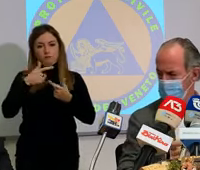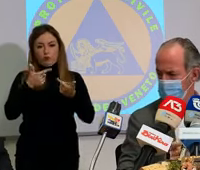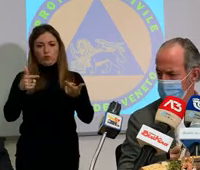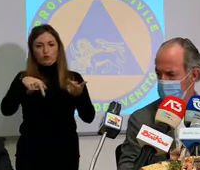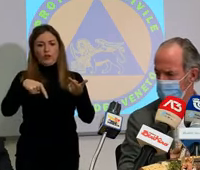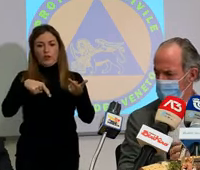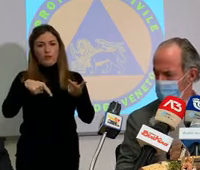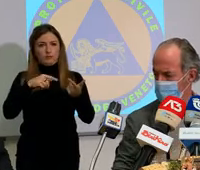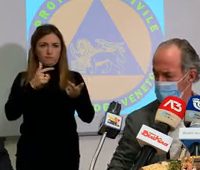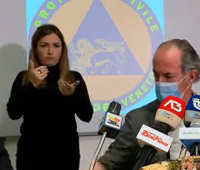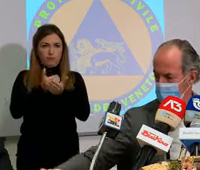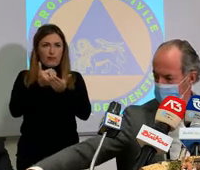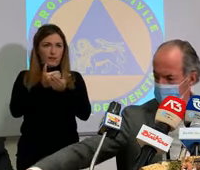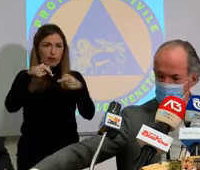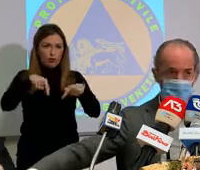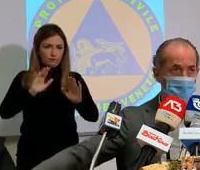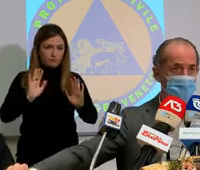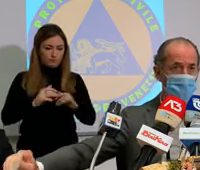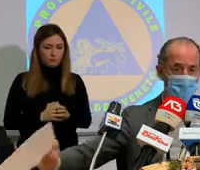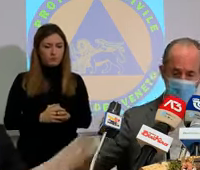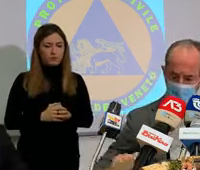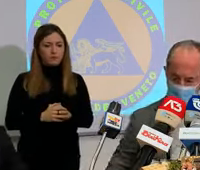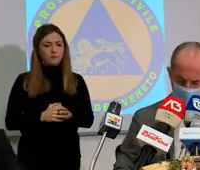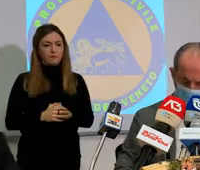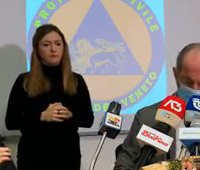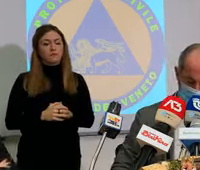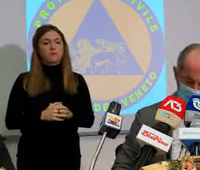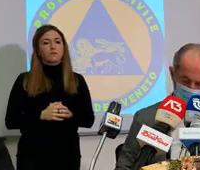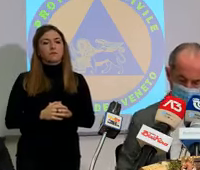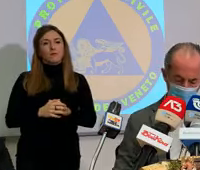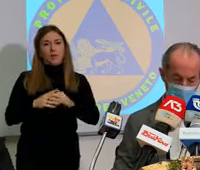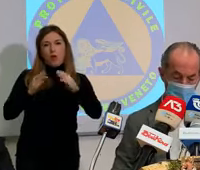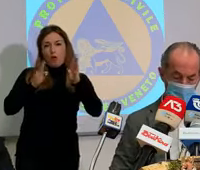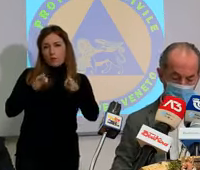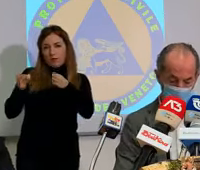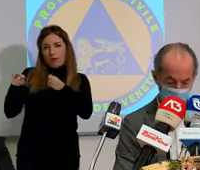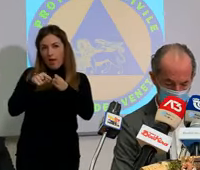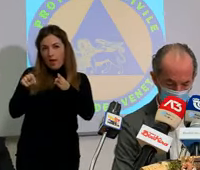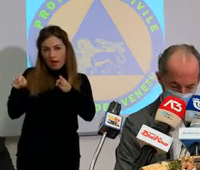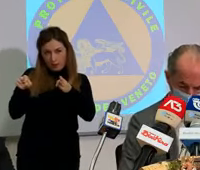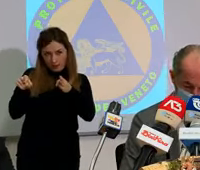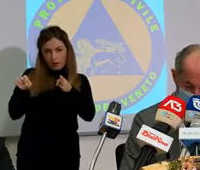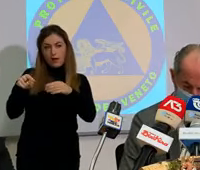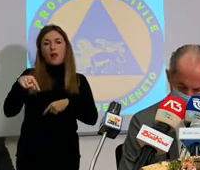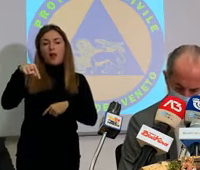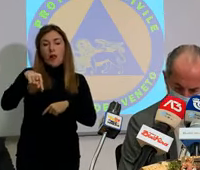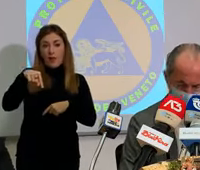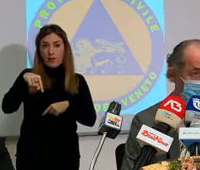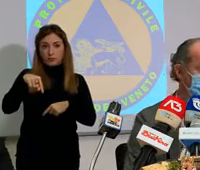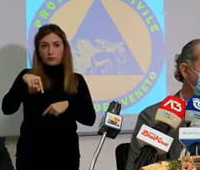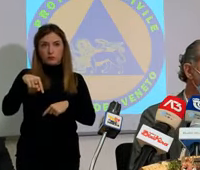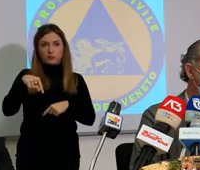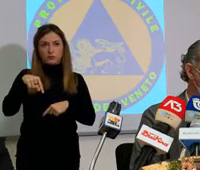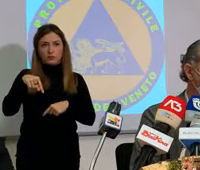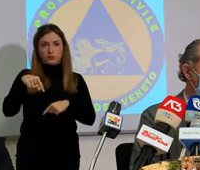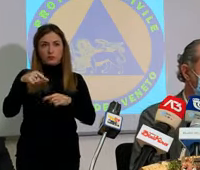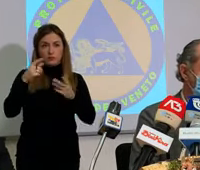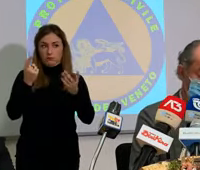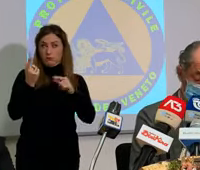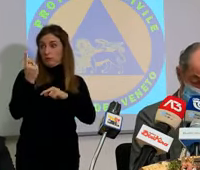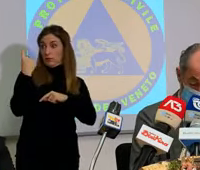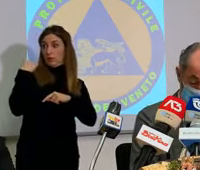tra le mani vi dico solo che come ospedalizzazione abbiamo in questo momento ieri